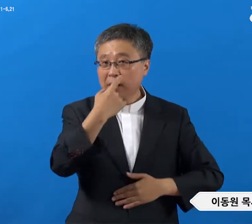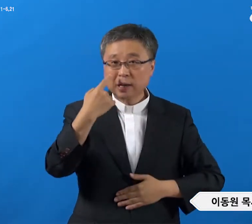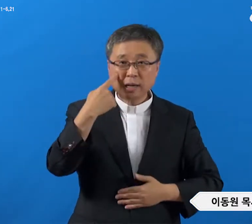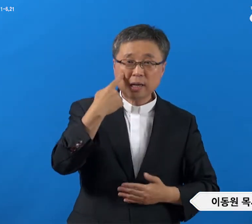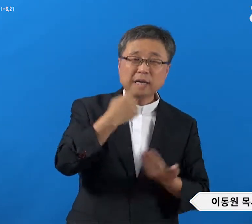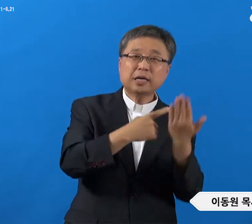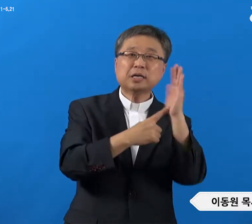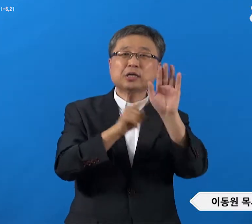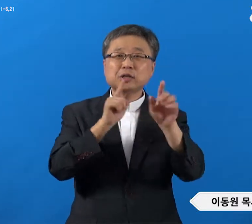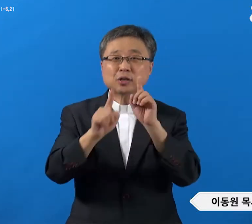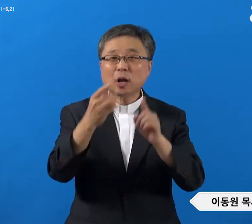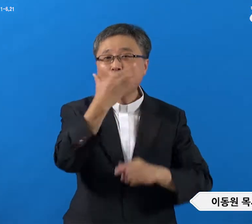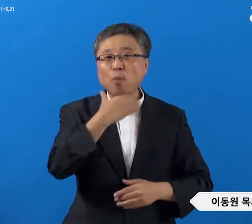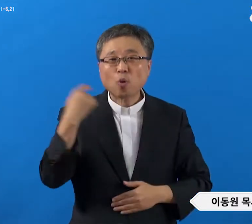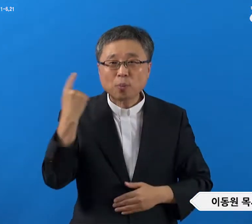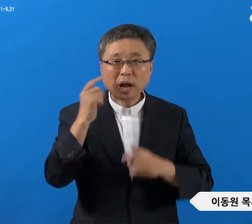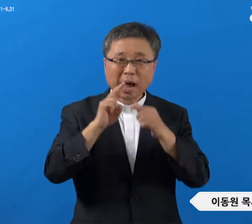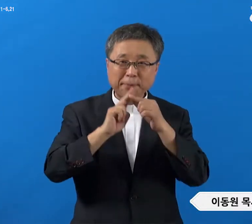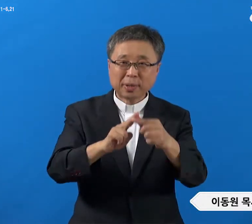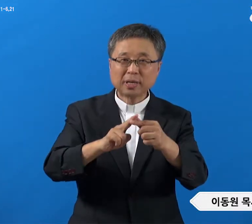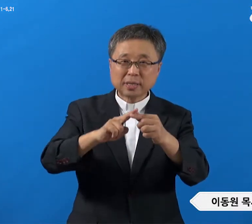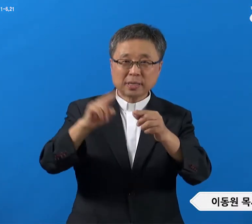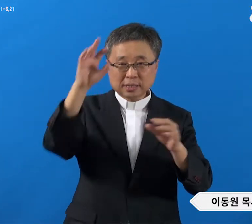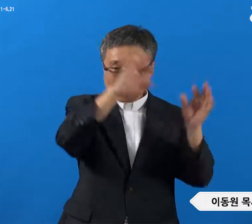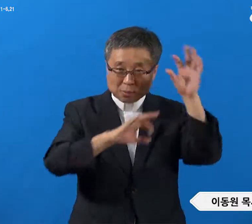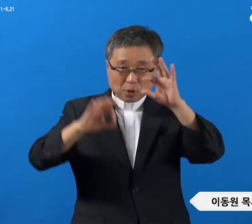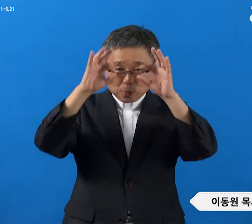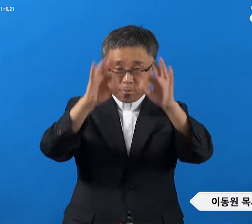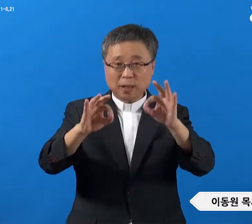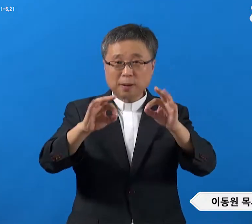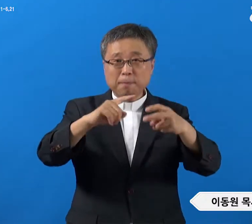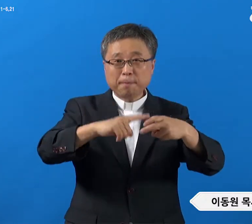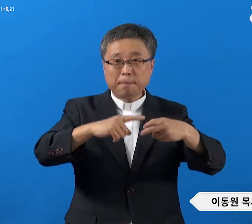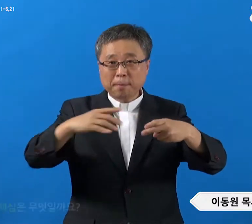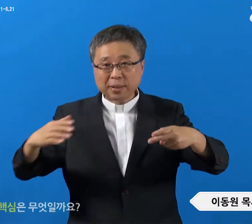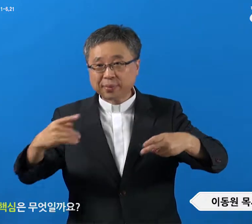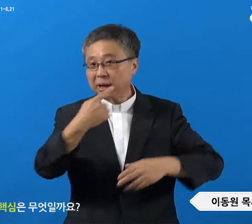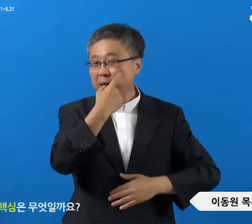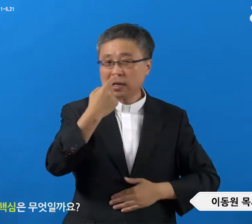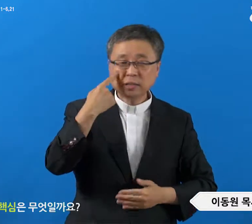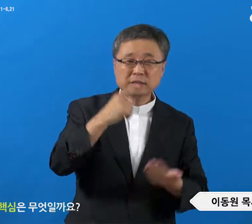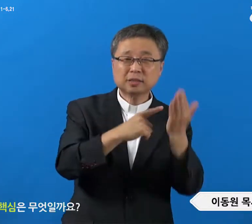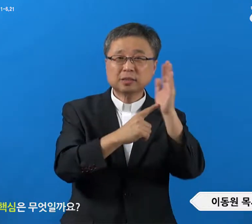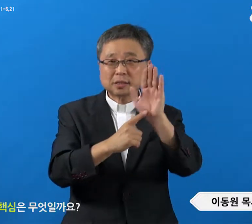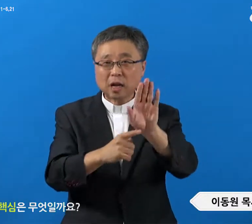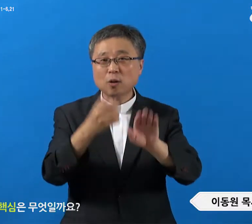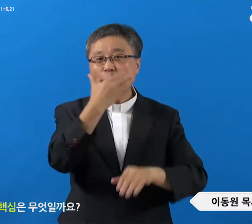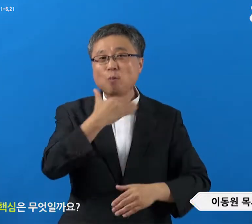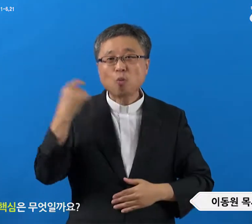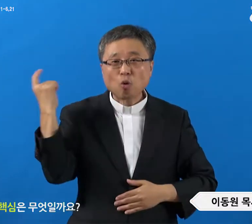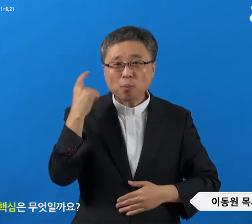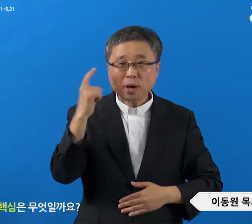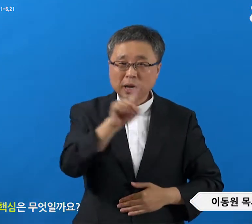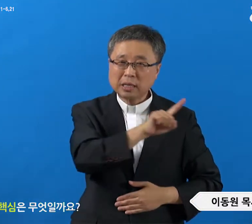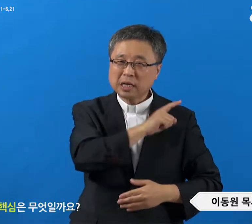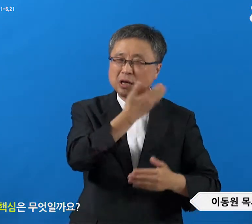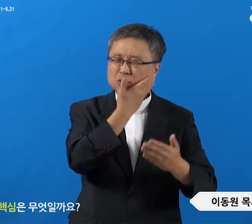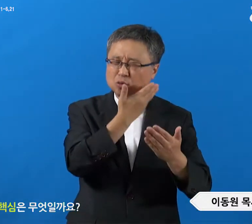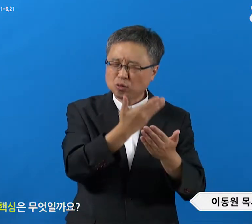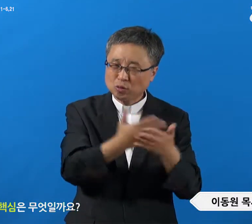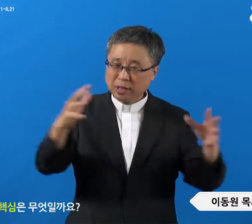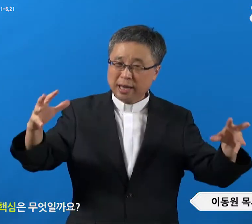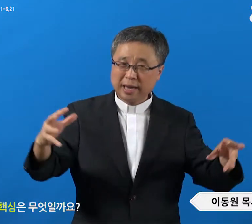복음을 함께 살펴보겠습니다. 마태가 증언한 복음, 그 복음의 핵심 뭘까요? 마태가 증언한